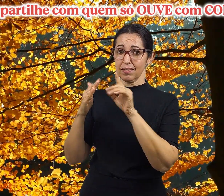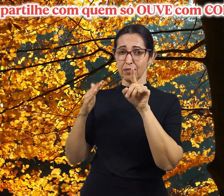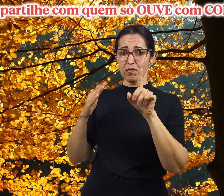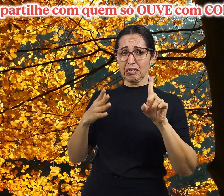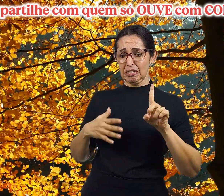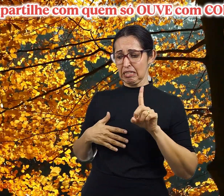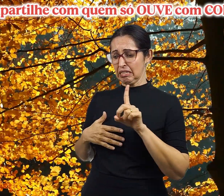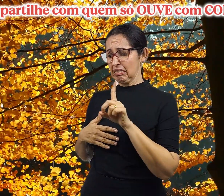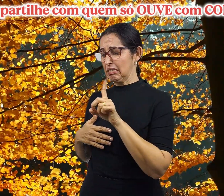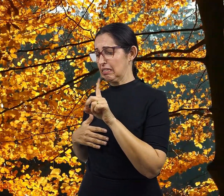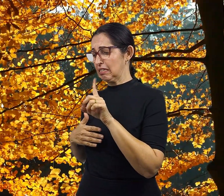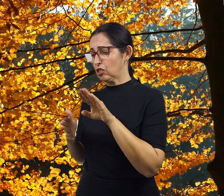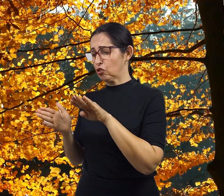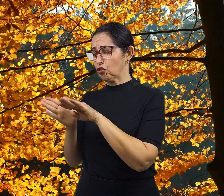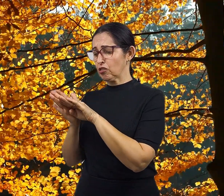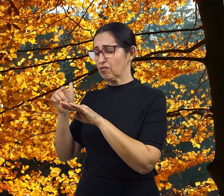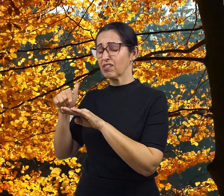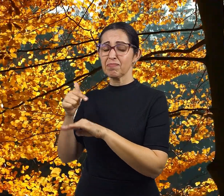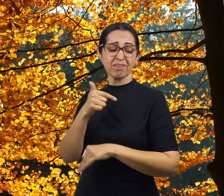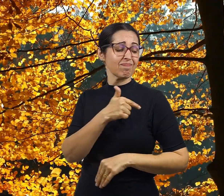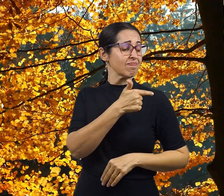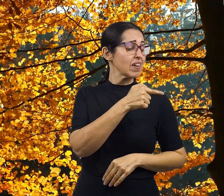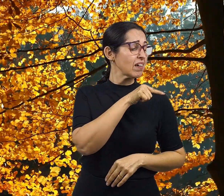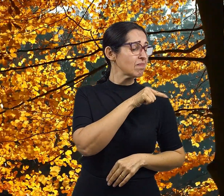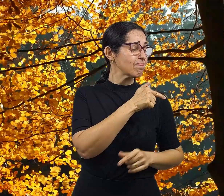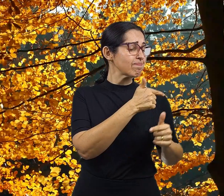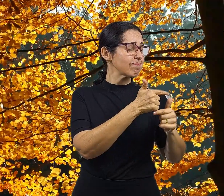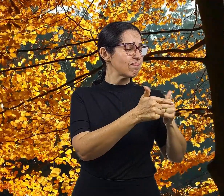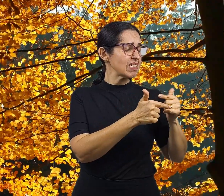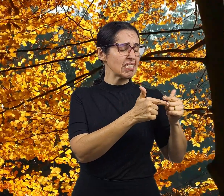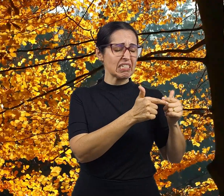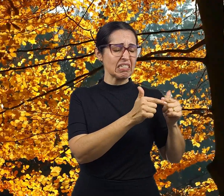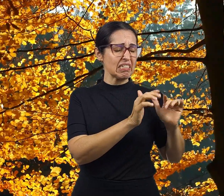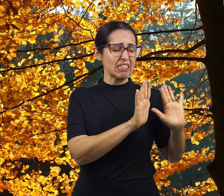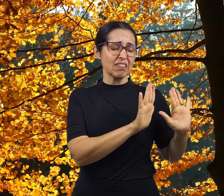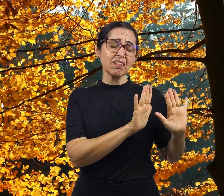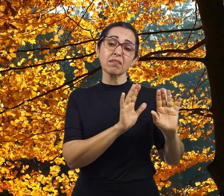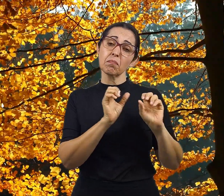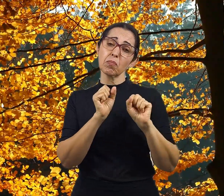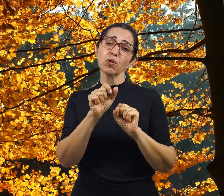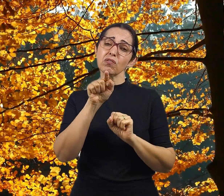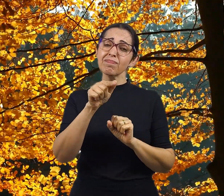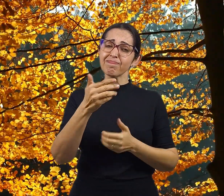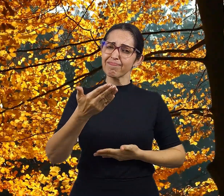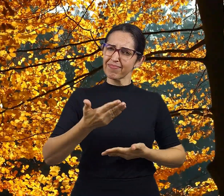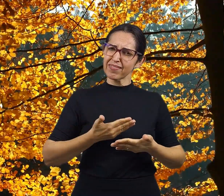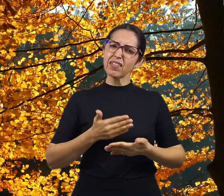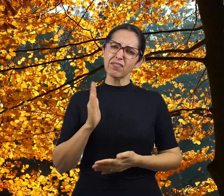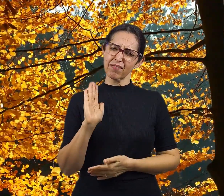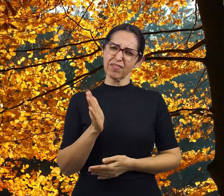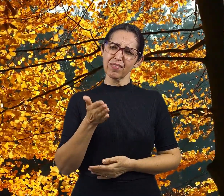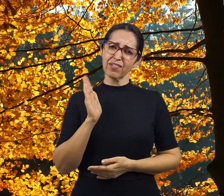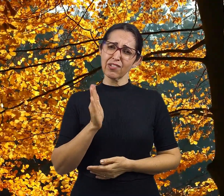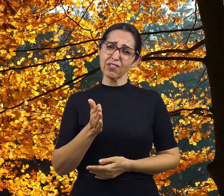fugir dos seus problemas, mesmo que você seja um servo. Quem sabe você não subiu hoje